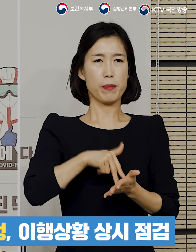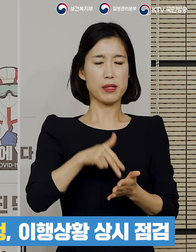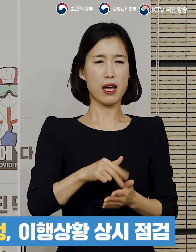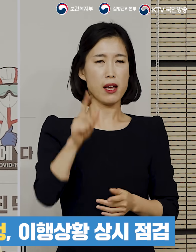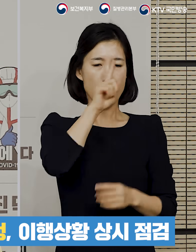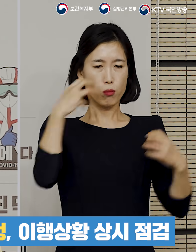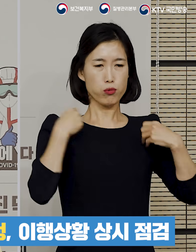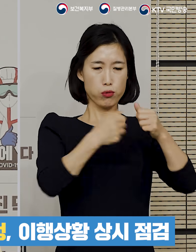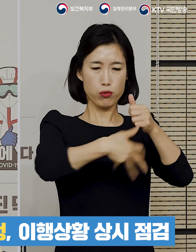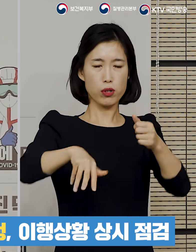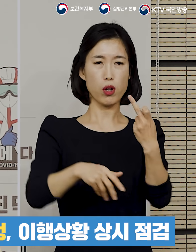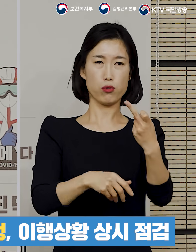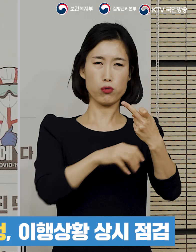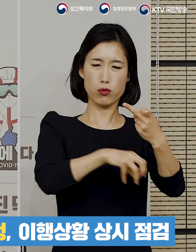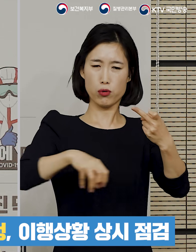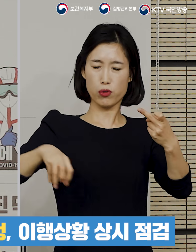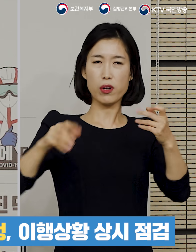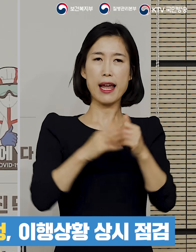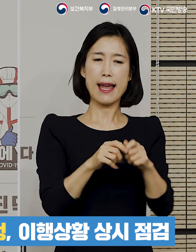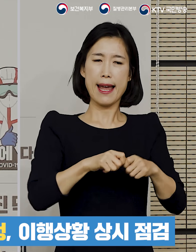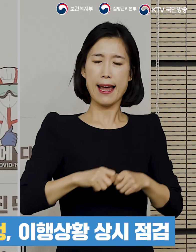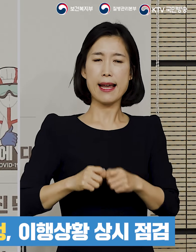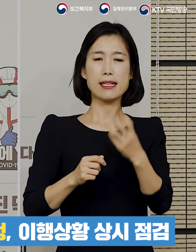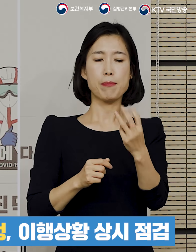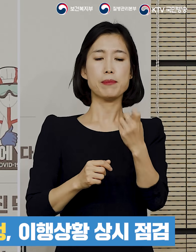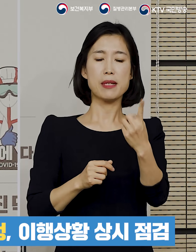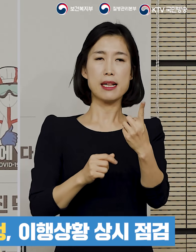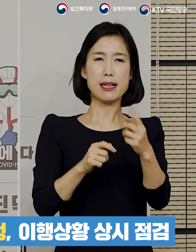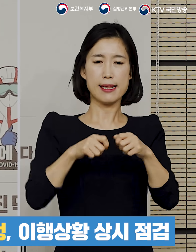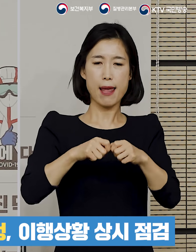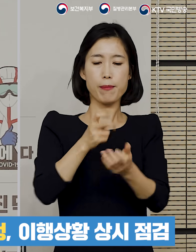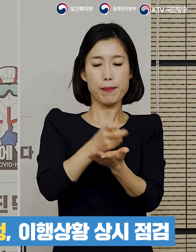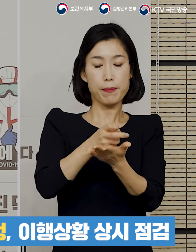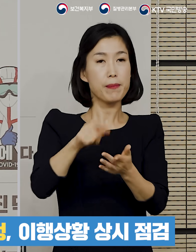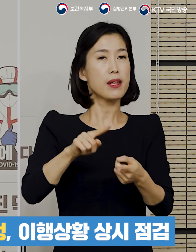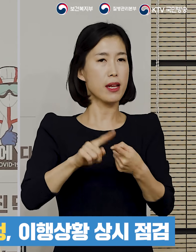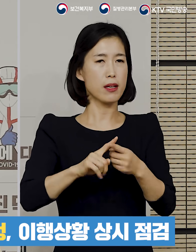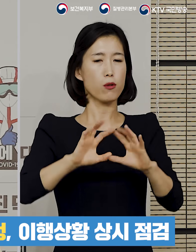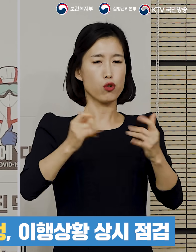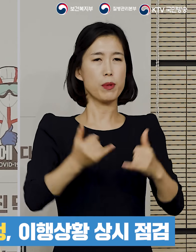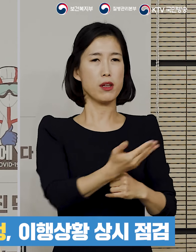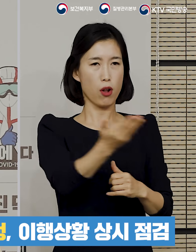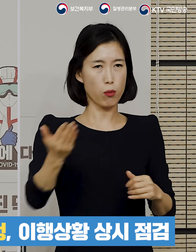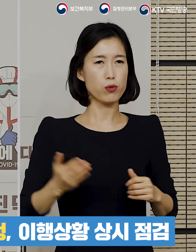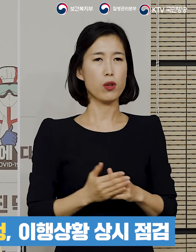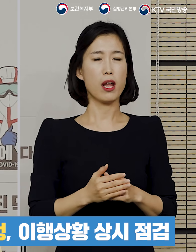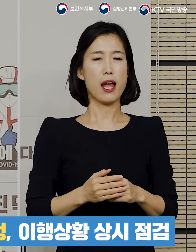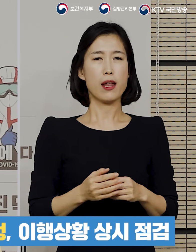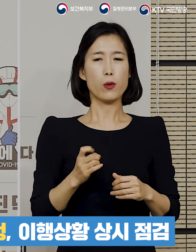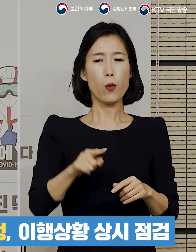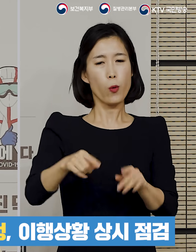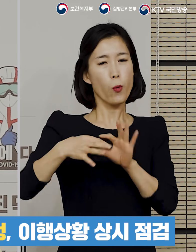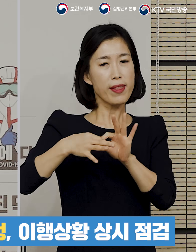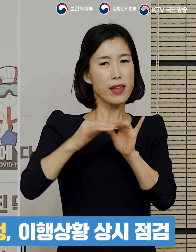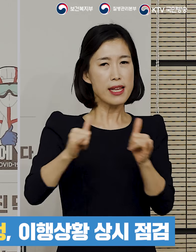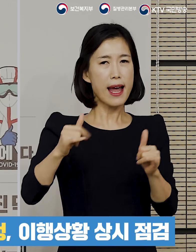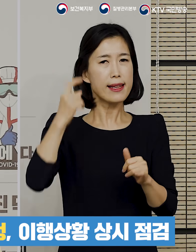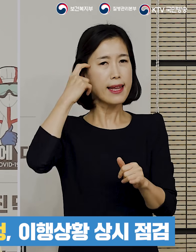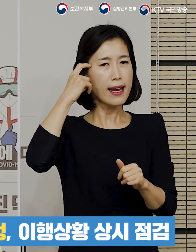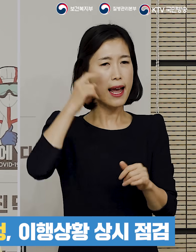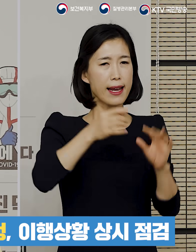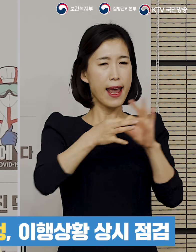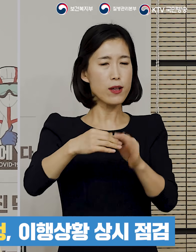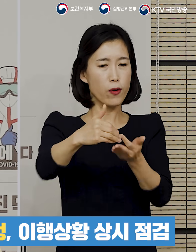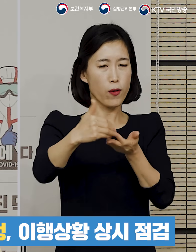중대본은 12개 부처별로 마련한 31개 세부 지침에 대하여 국민 여러분과 이해관계자의